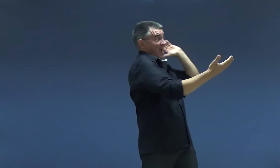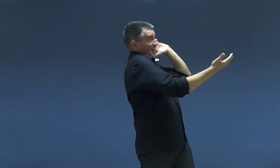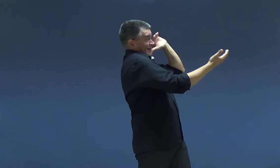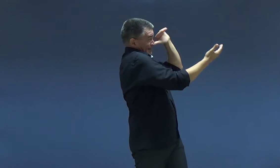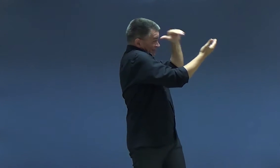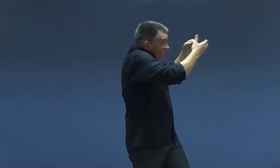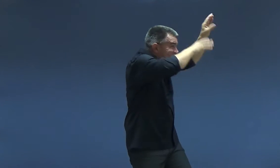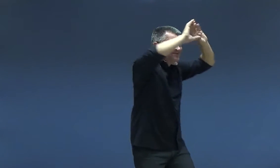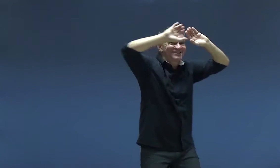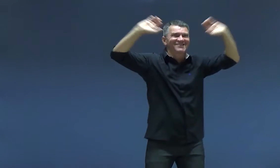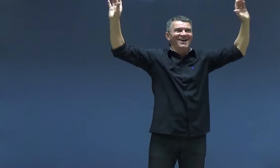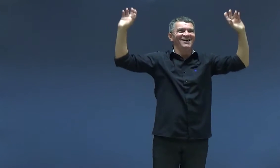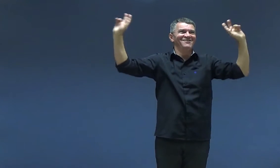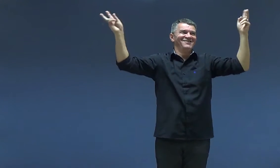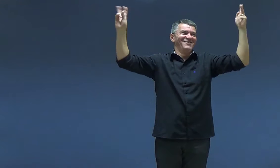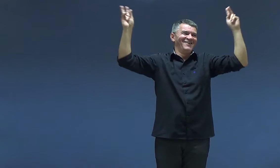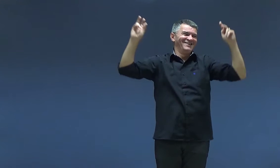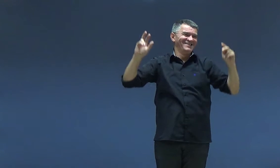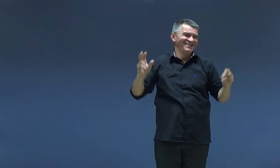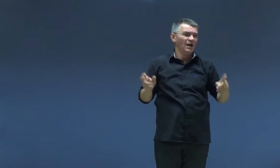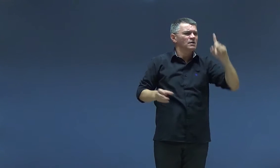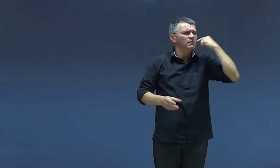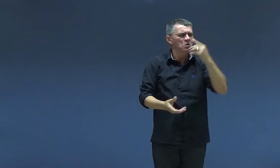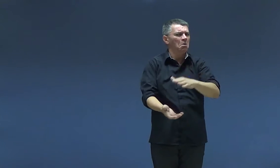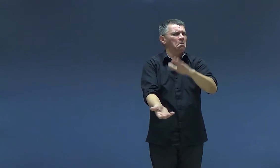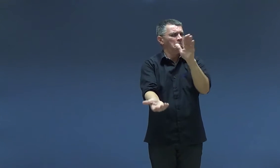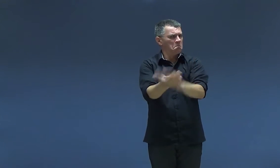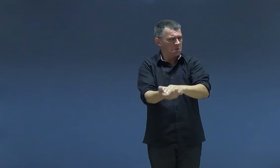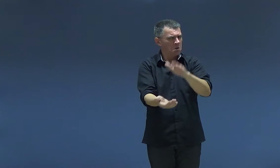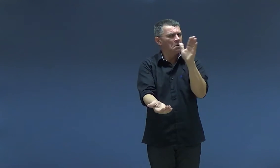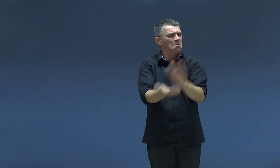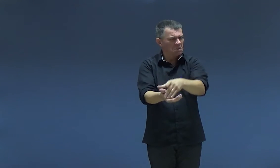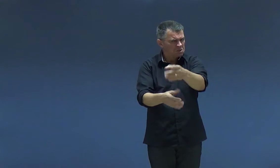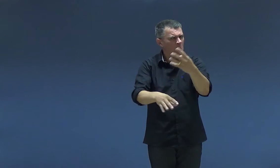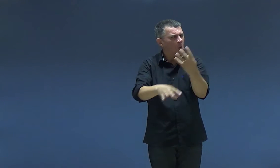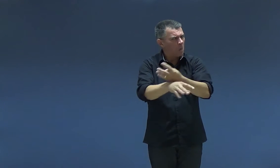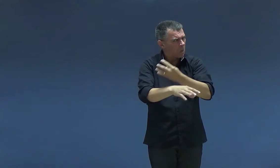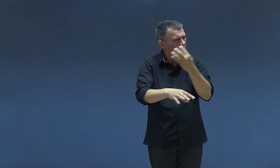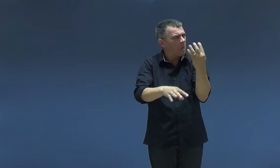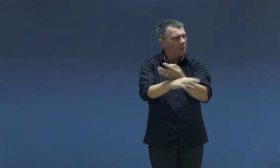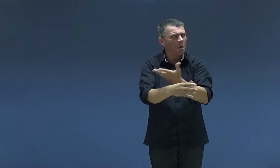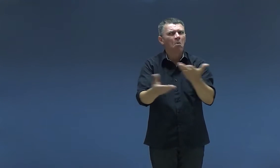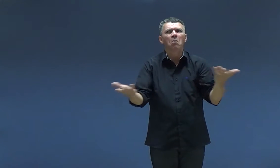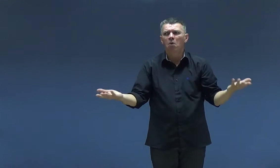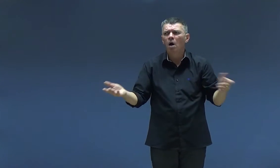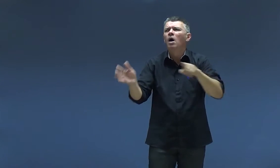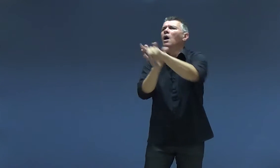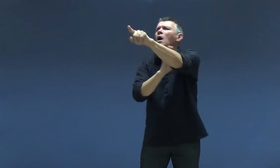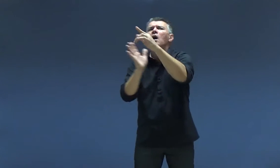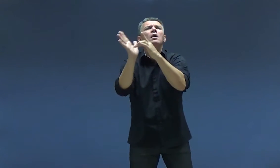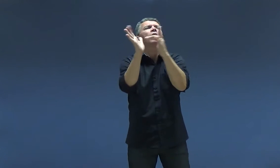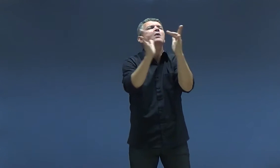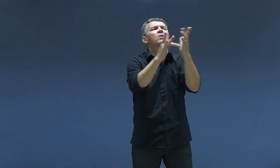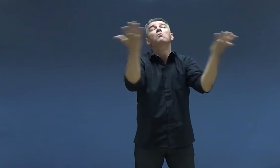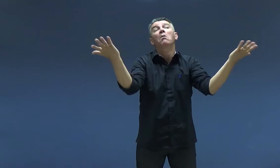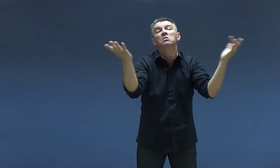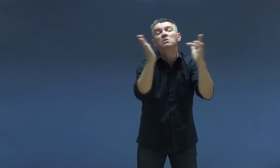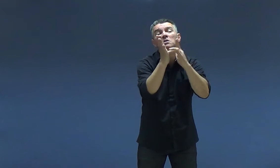Deus. Até o dia que você for para o céu, você vai dar vitória, e Deus vai olhar para você: olha, parabéns, você suportou a tua cruz,